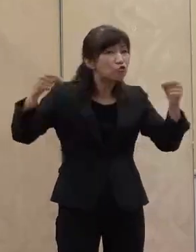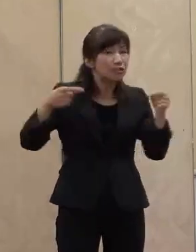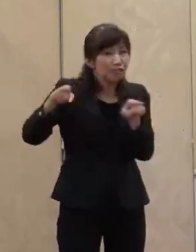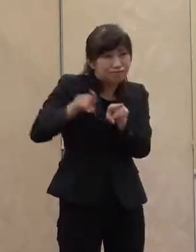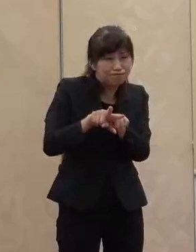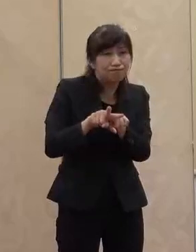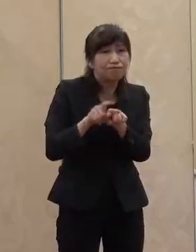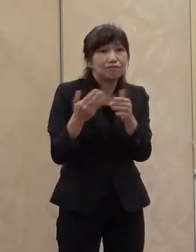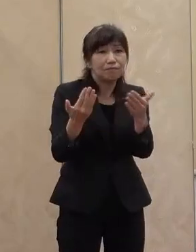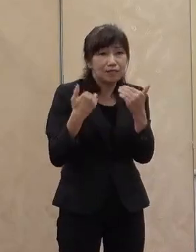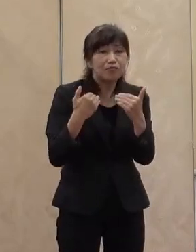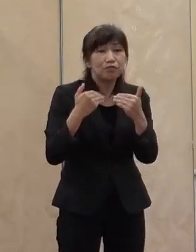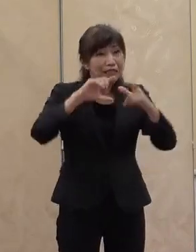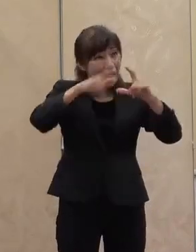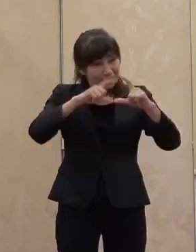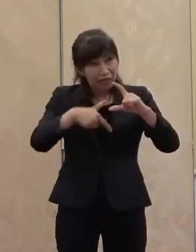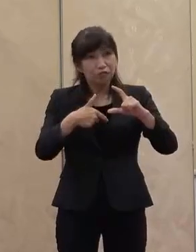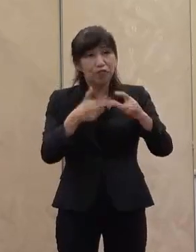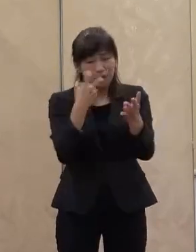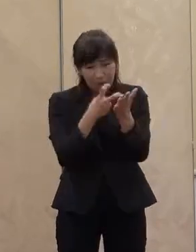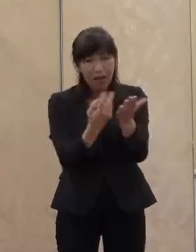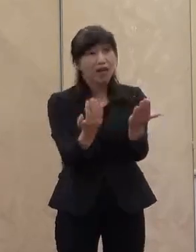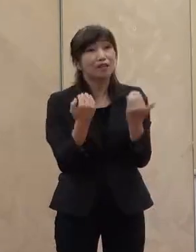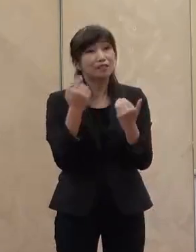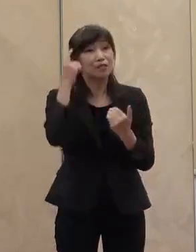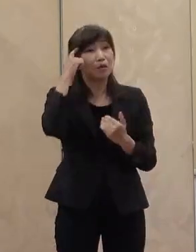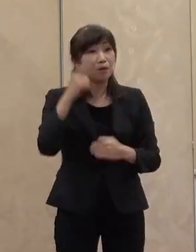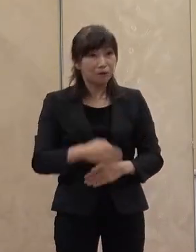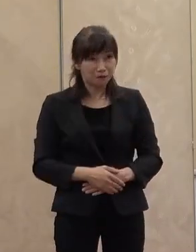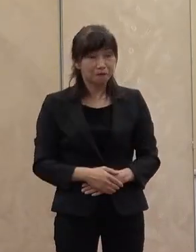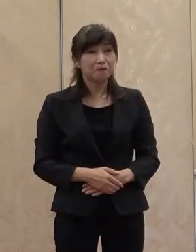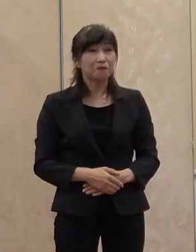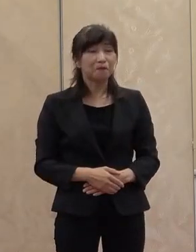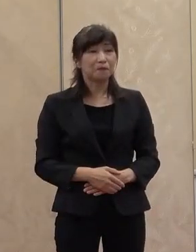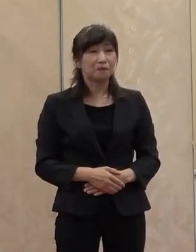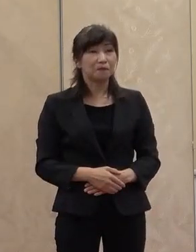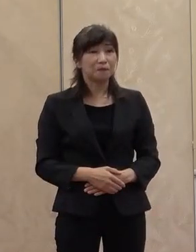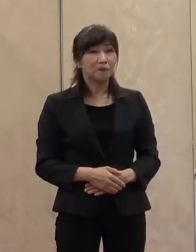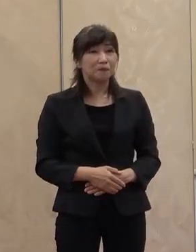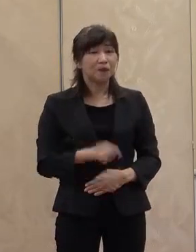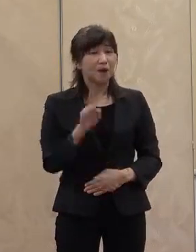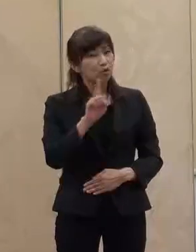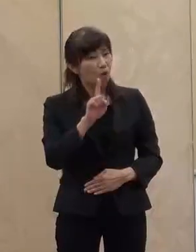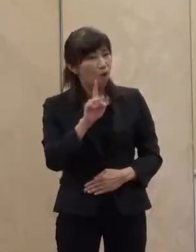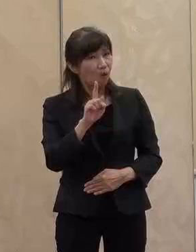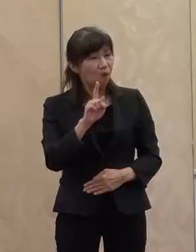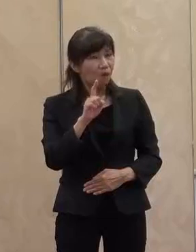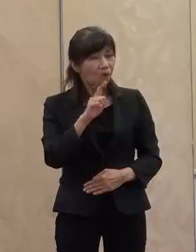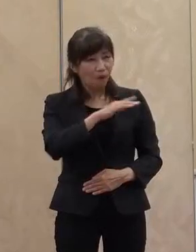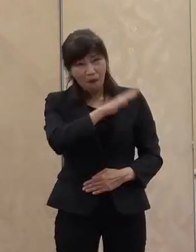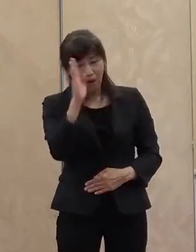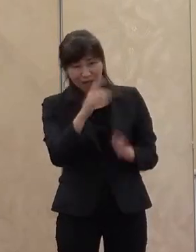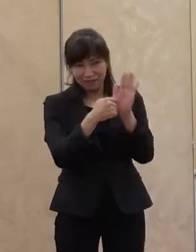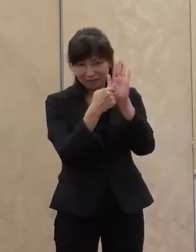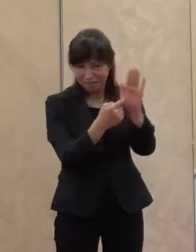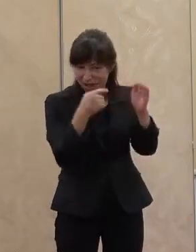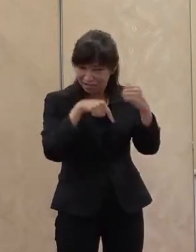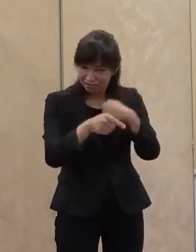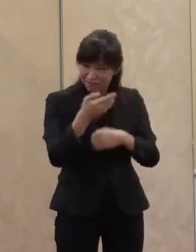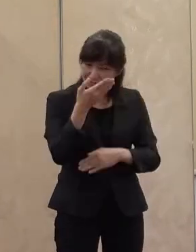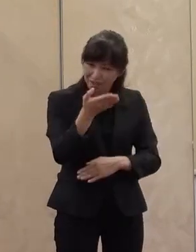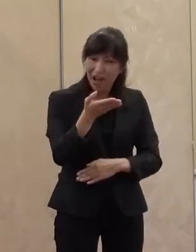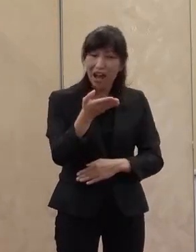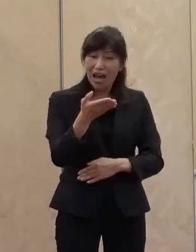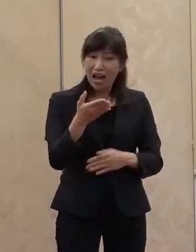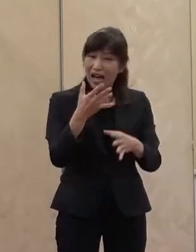欠だというふうに思ってますから、これを本格的にどうやって打ち出していくのか、そのタ